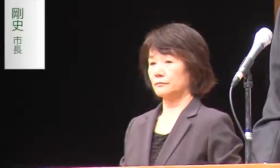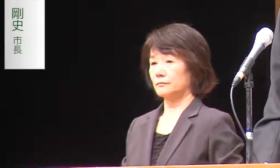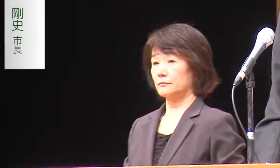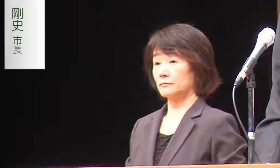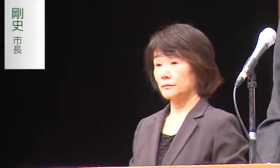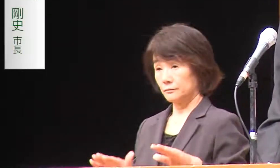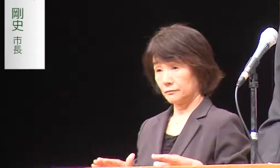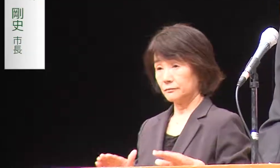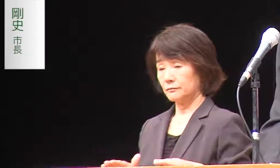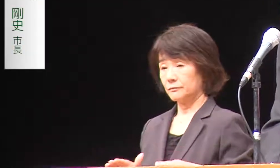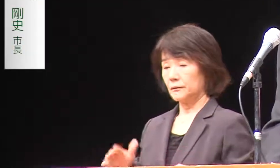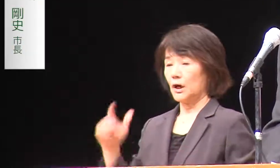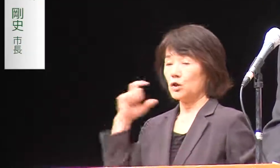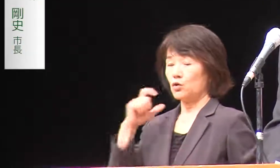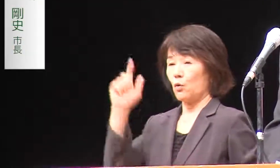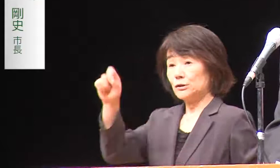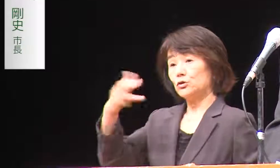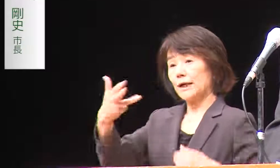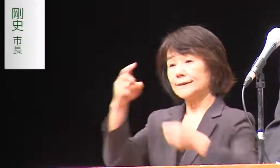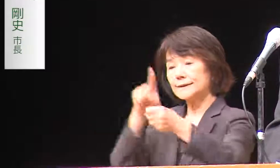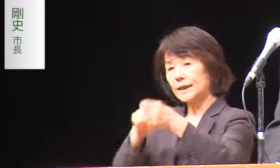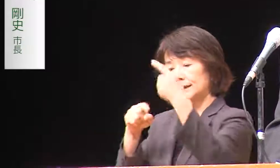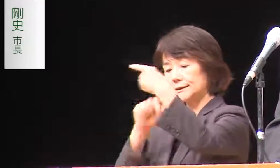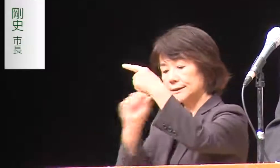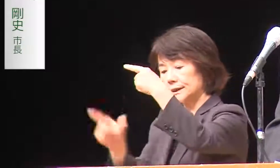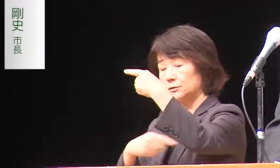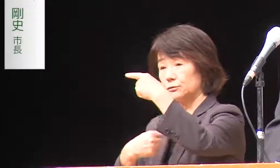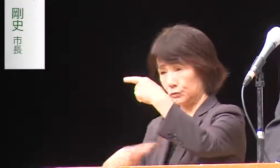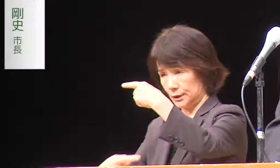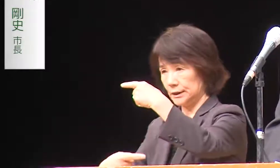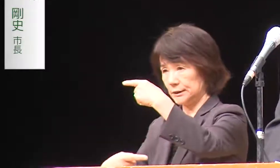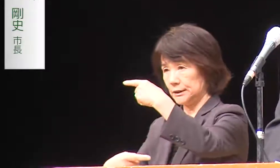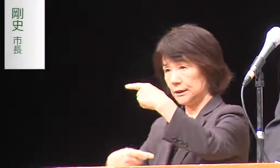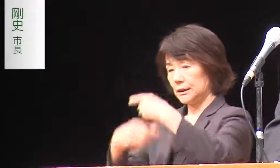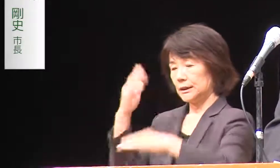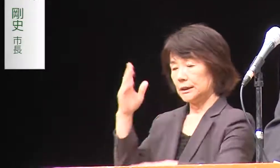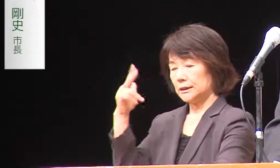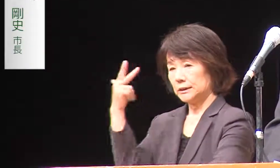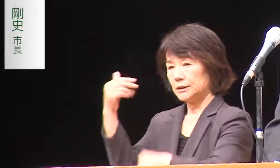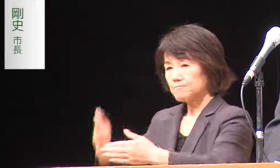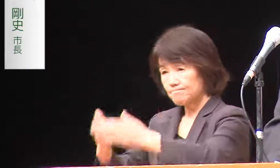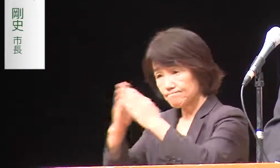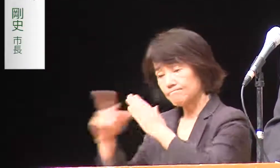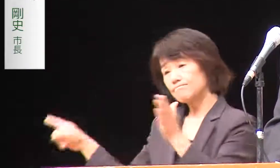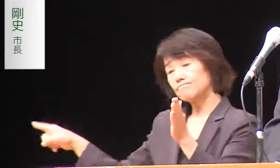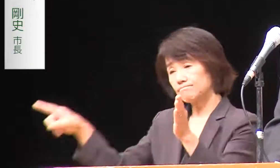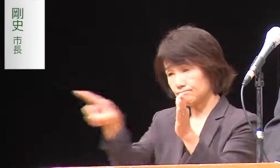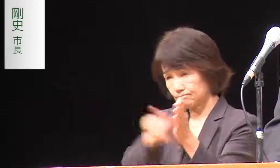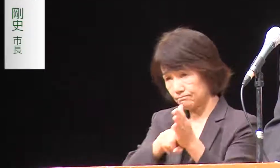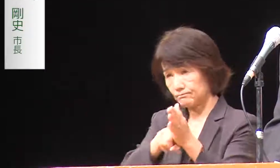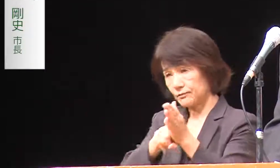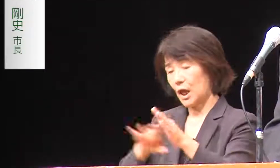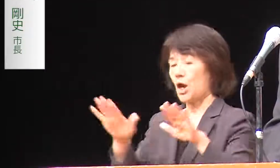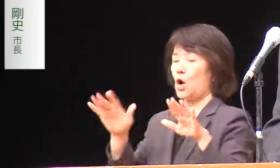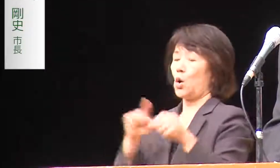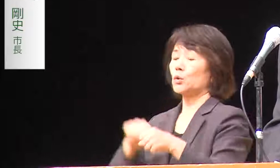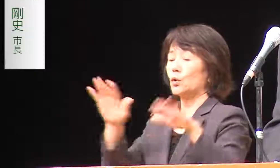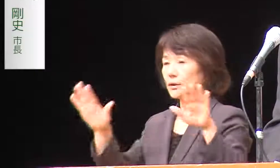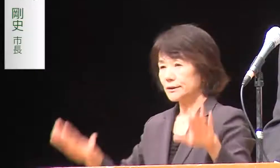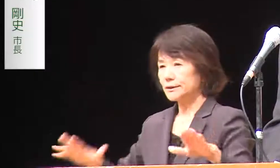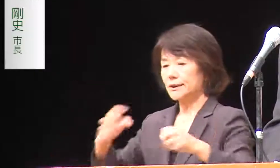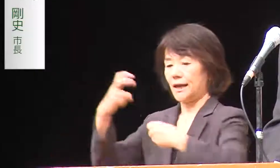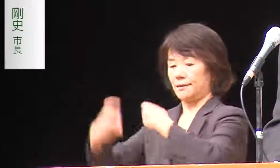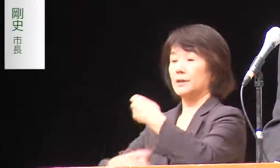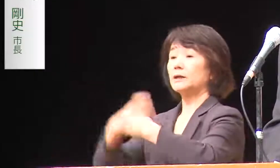本市は昭和18年1月1日に市政を施行して以来、本年をもちまして